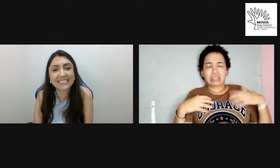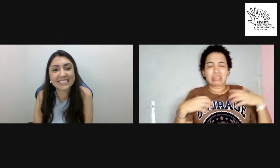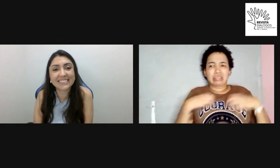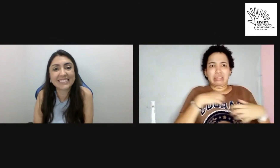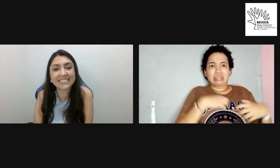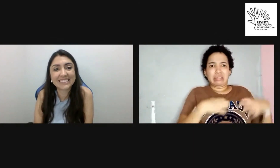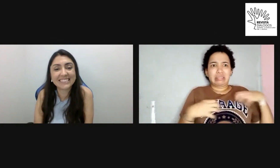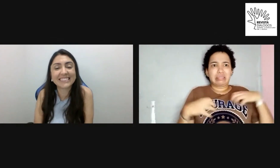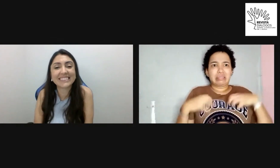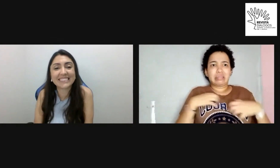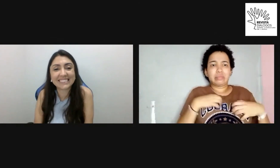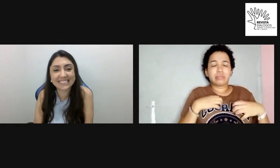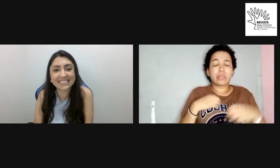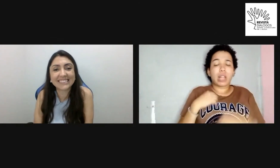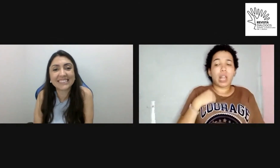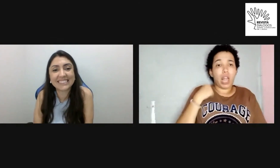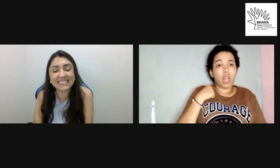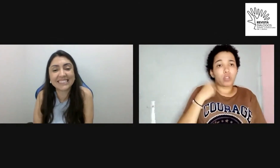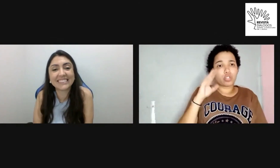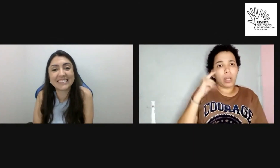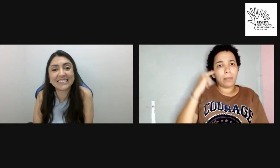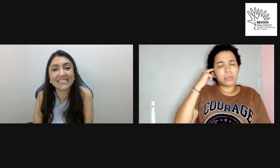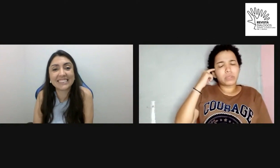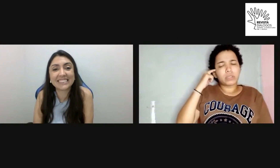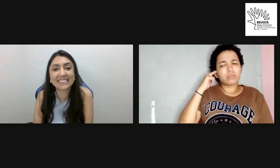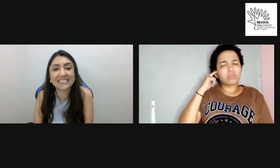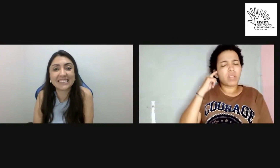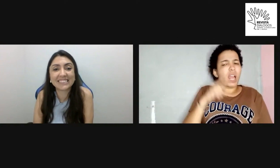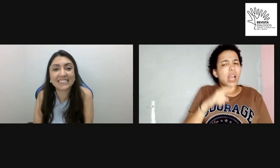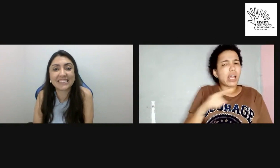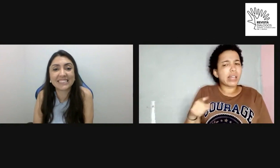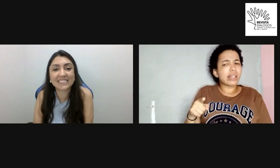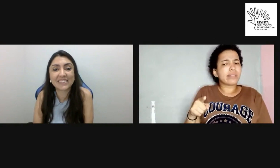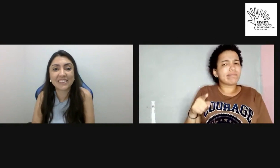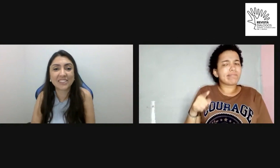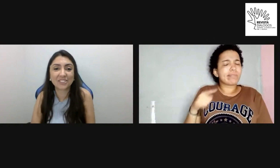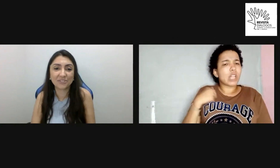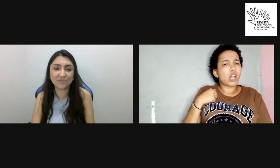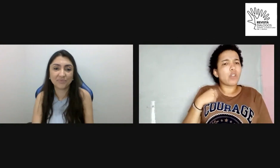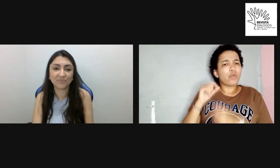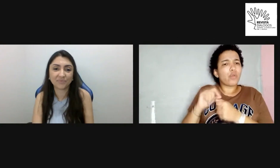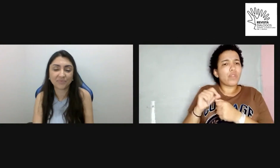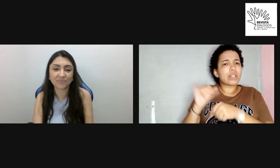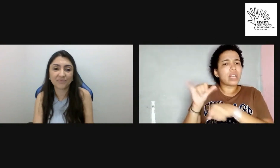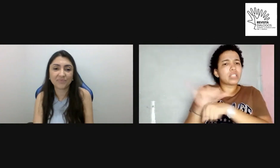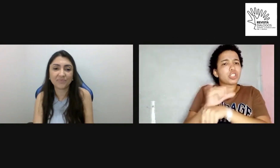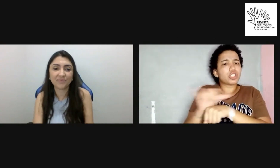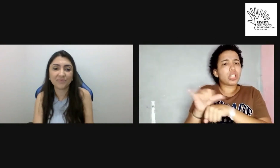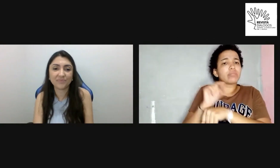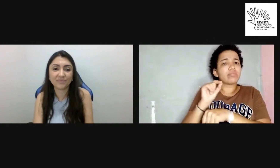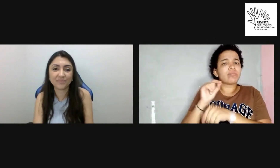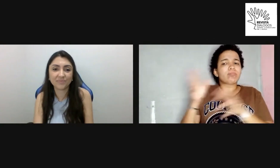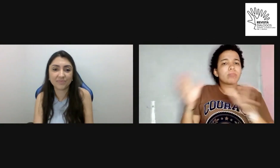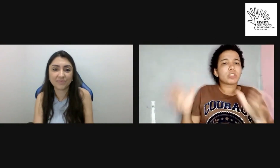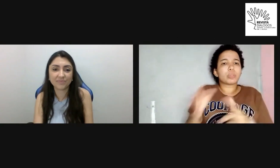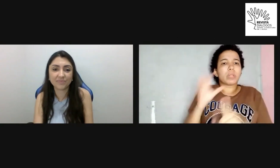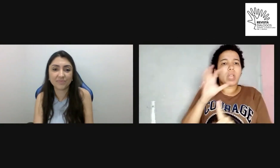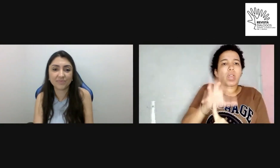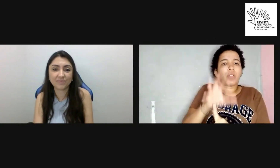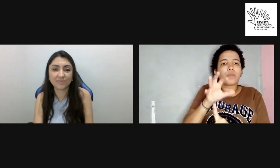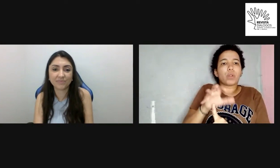são monstros, ficam angustiadas. Por isso eu pensei em usar estratégias para